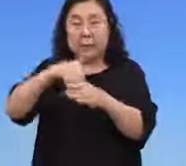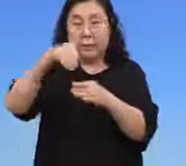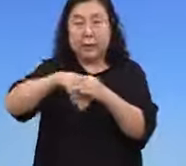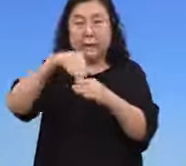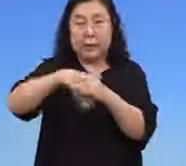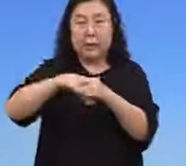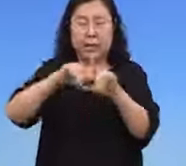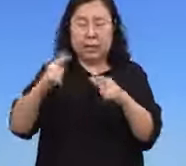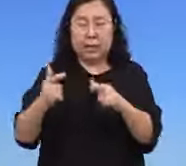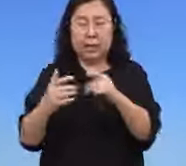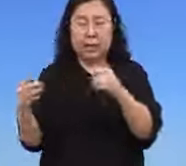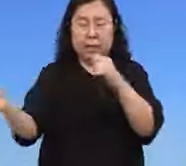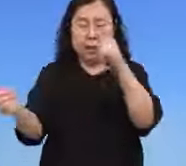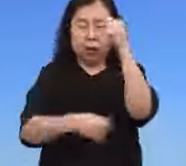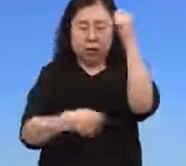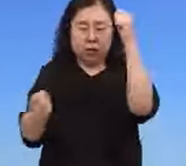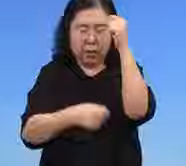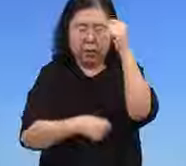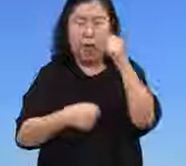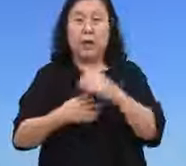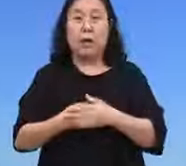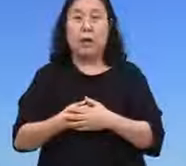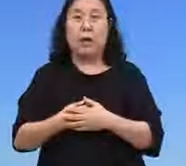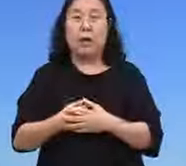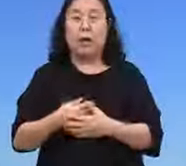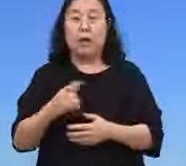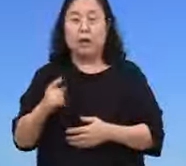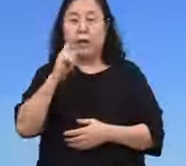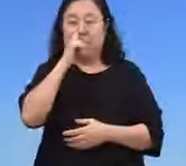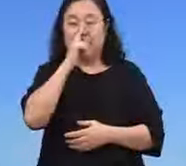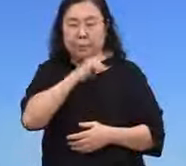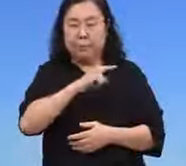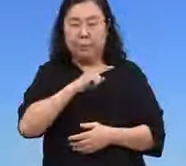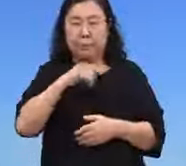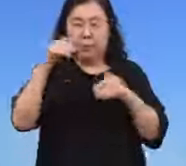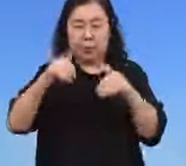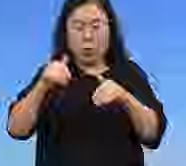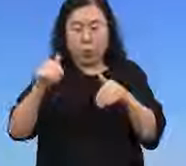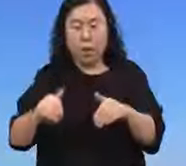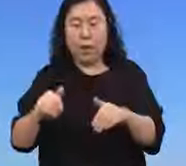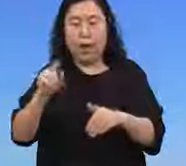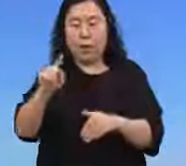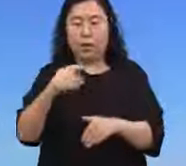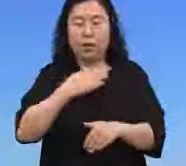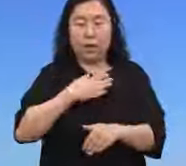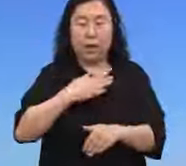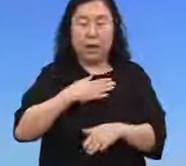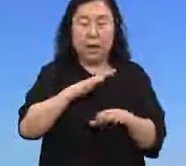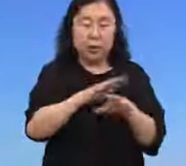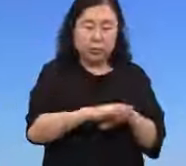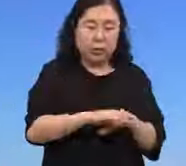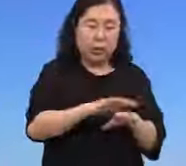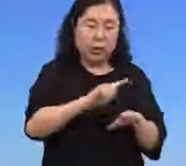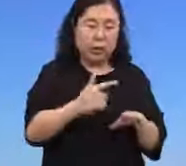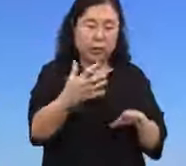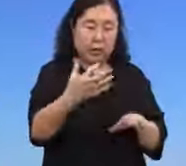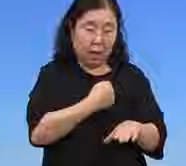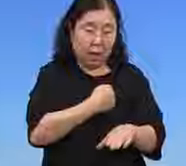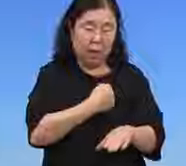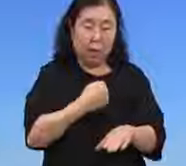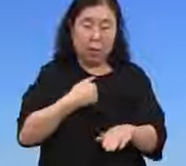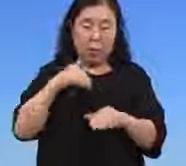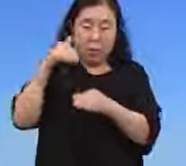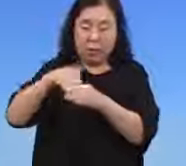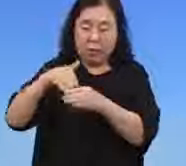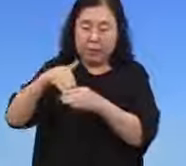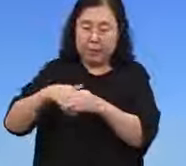무서운 책망이 나옵니다. 주인이 이르되 악한 종아, 내가 너의 말로 너를 심판하노니 너는 내가 두지 않은 것을